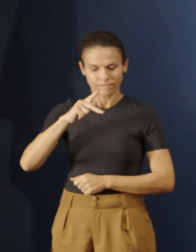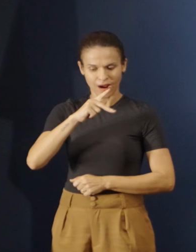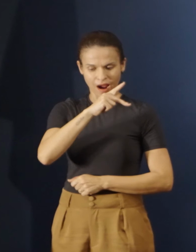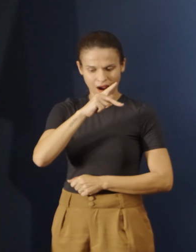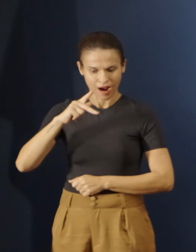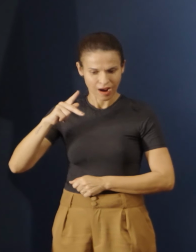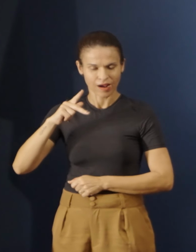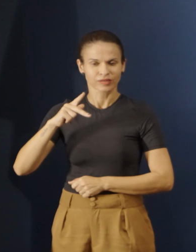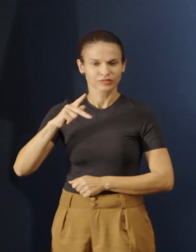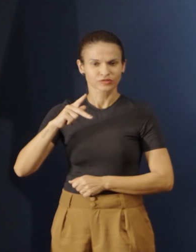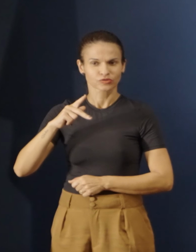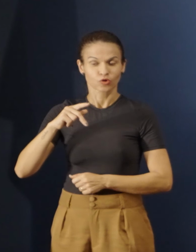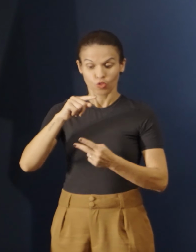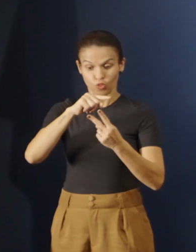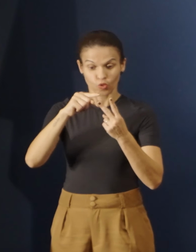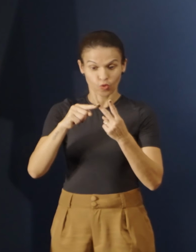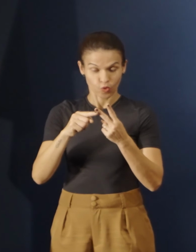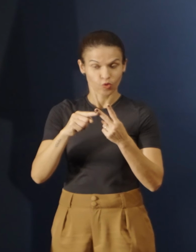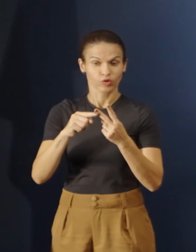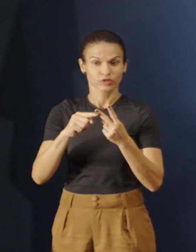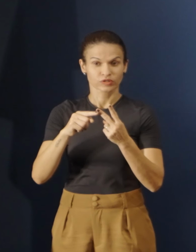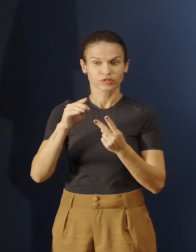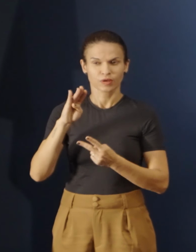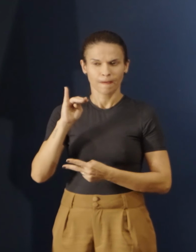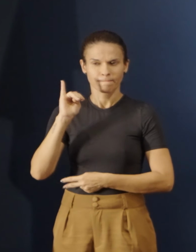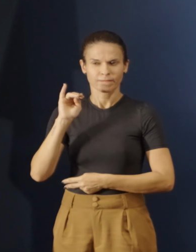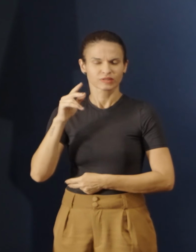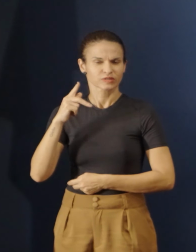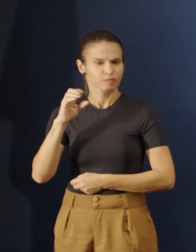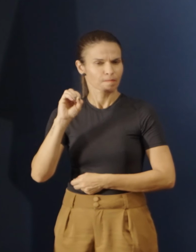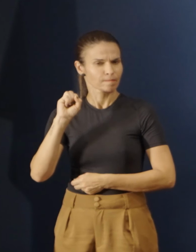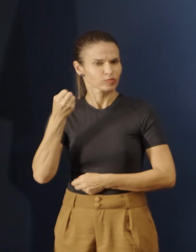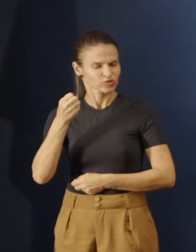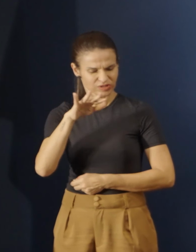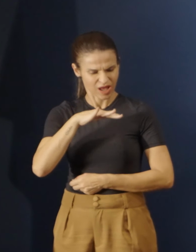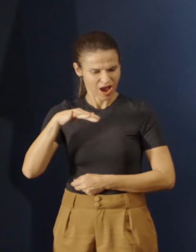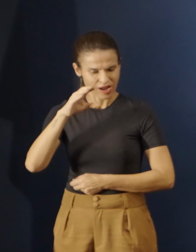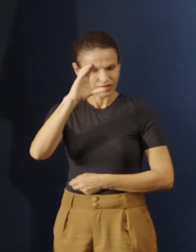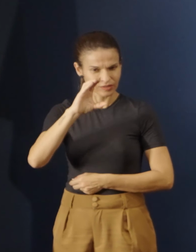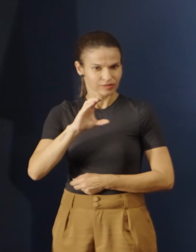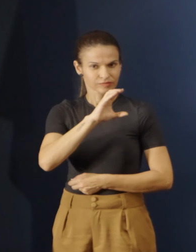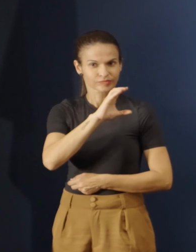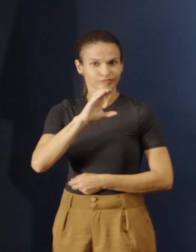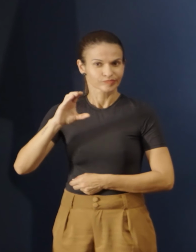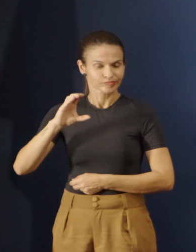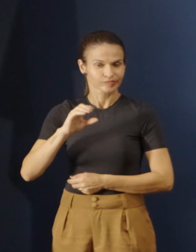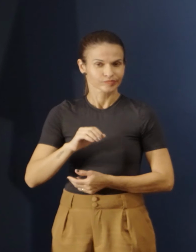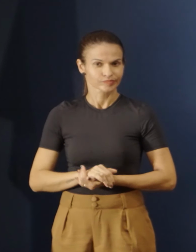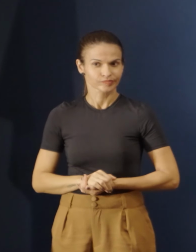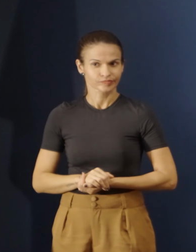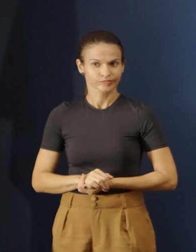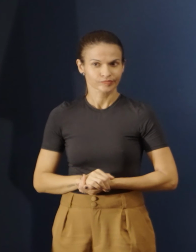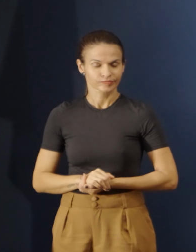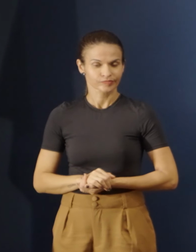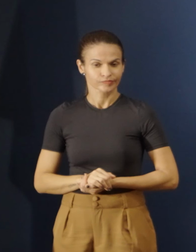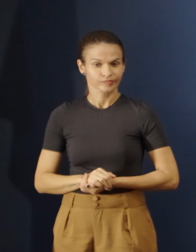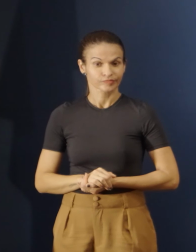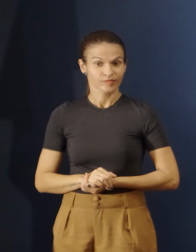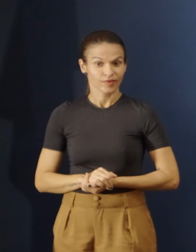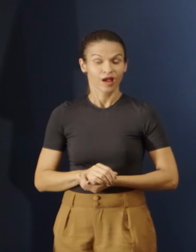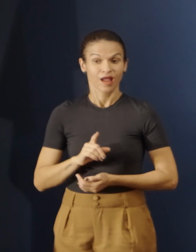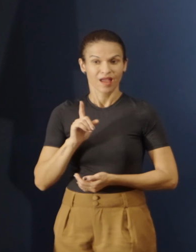freiras, dois bispos, leigos, pessoas ligadas à igreja, mas que não eram padres, mas eram envolvidos com as pastorais sociais da Igreja Católica. Então,